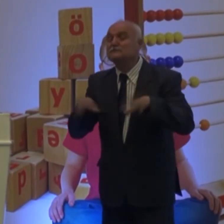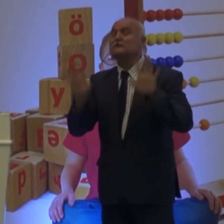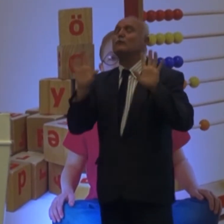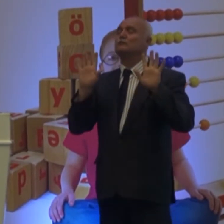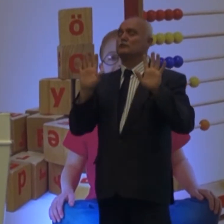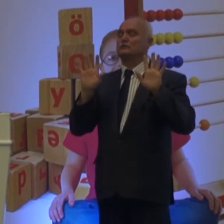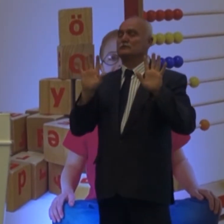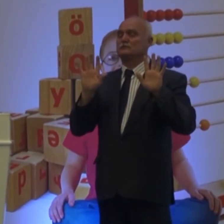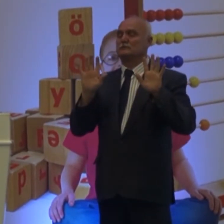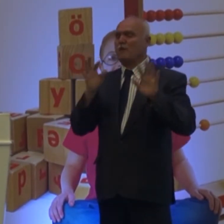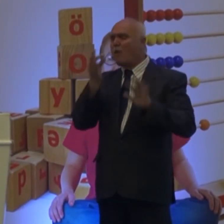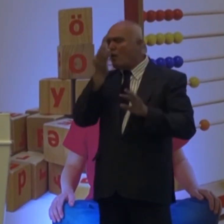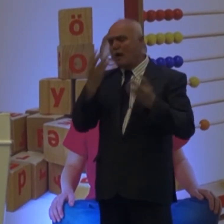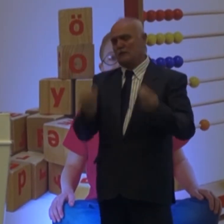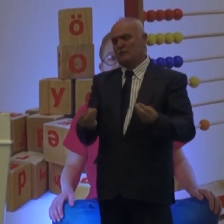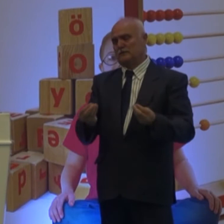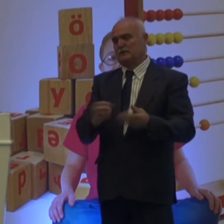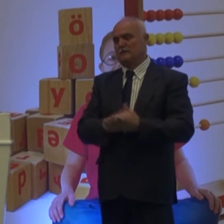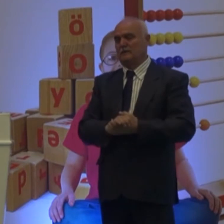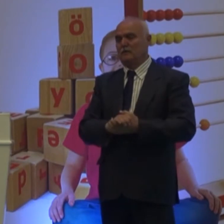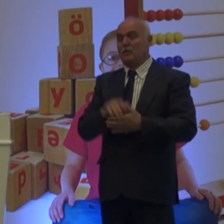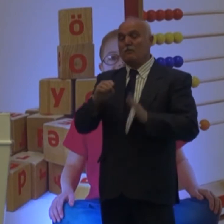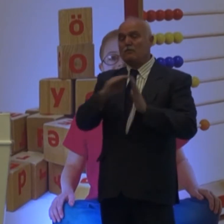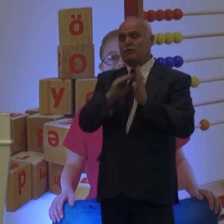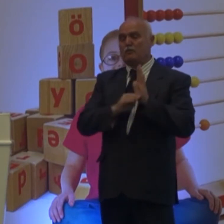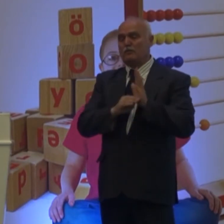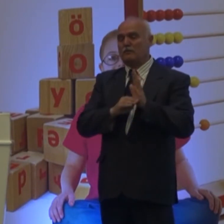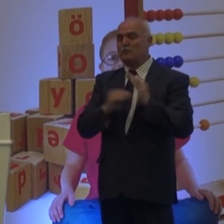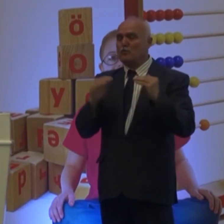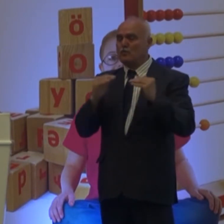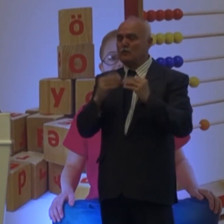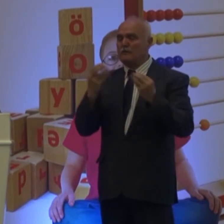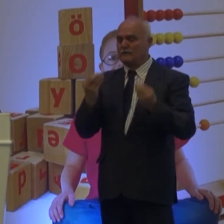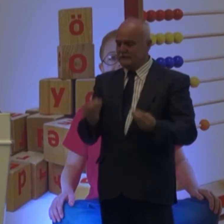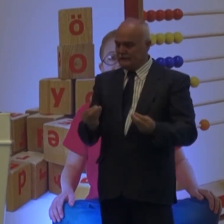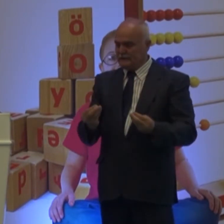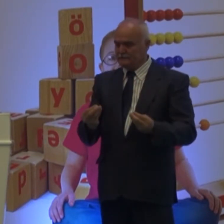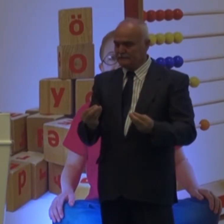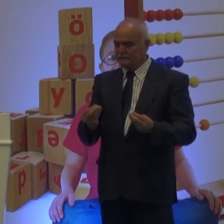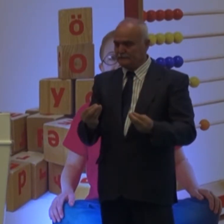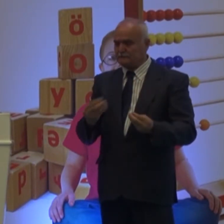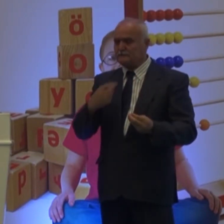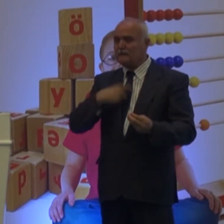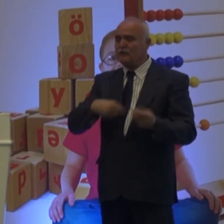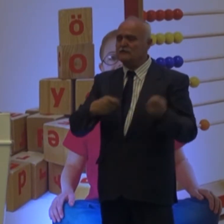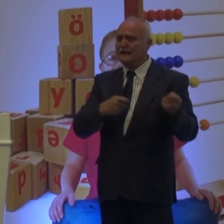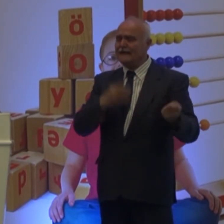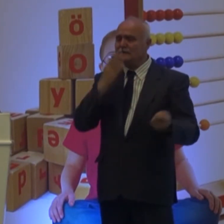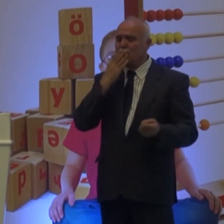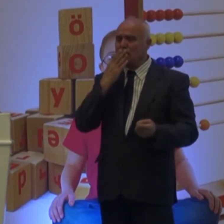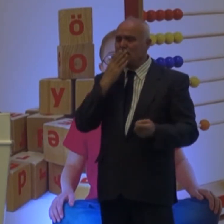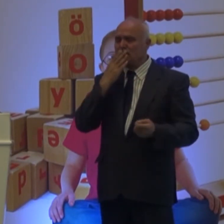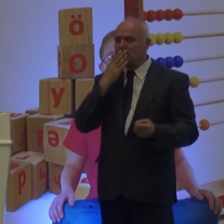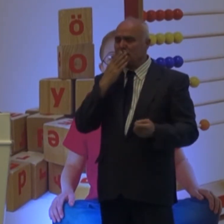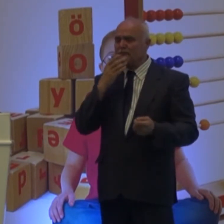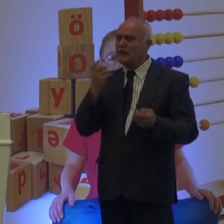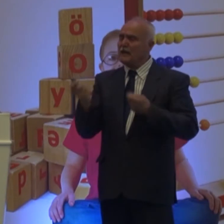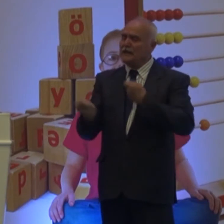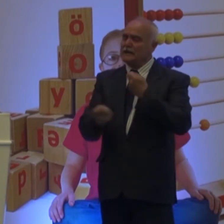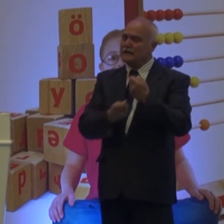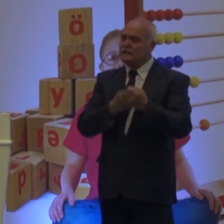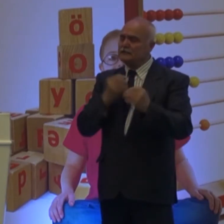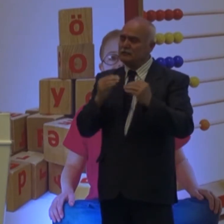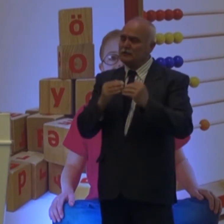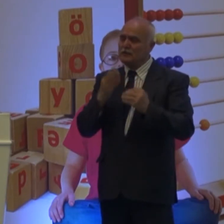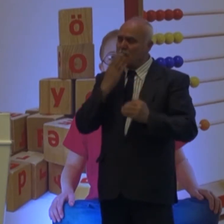düşünmüyoruz. Bu programın uygulanmasıyla artık özel eğitim okullarımızda, iş uygulama okulu